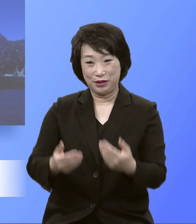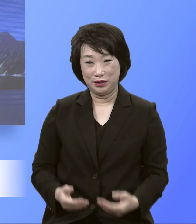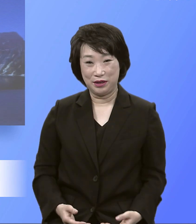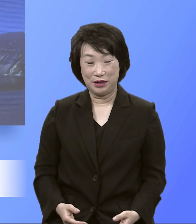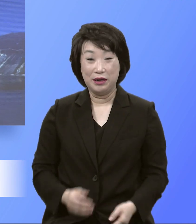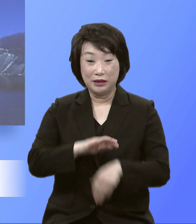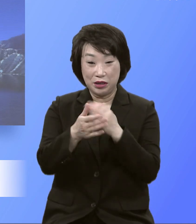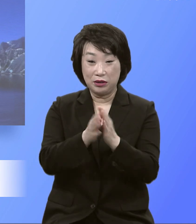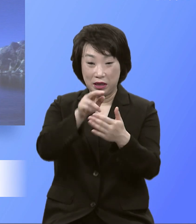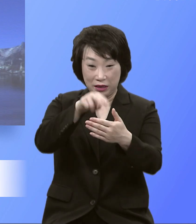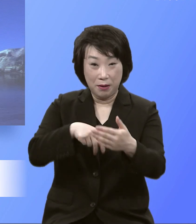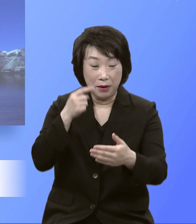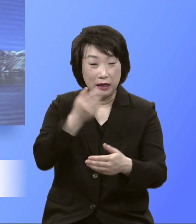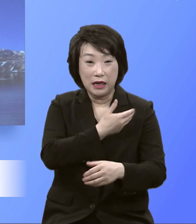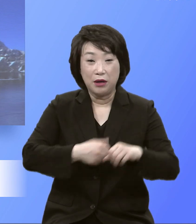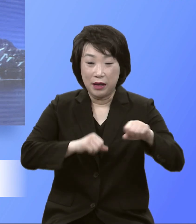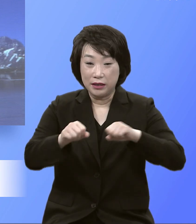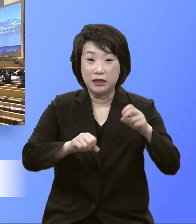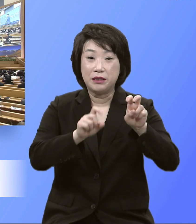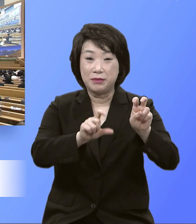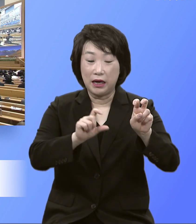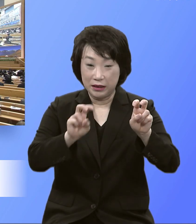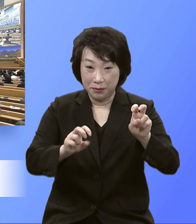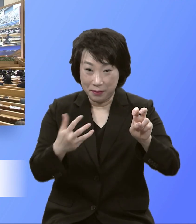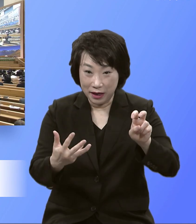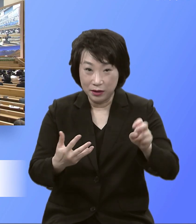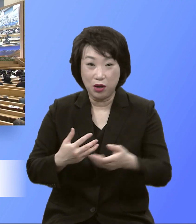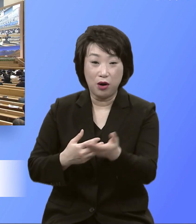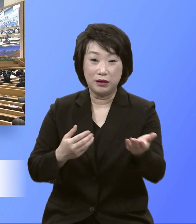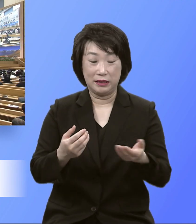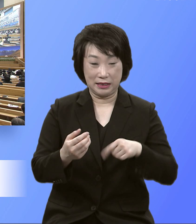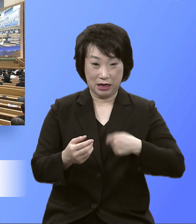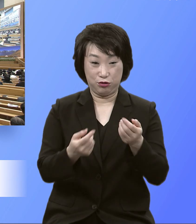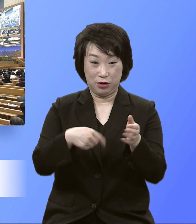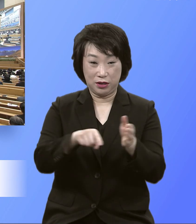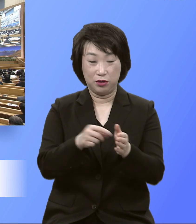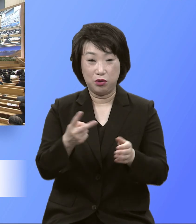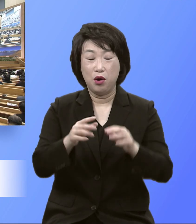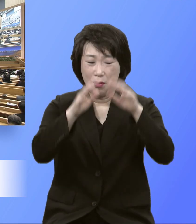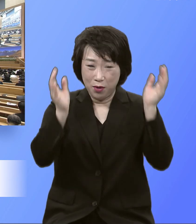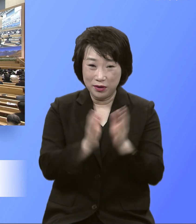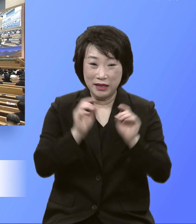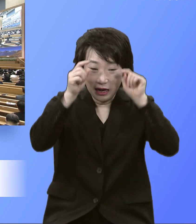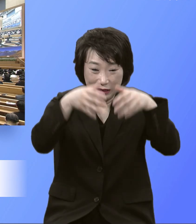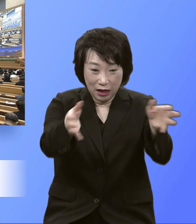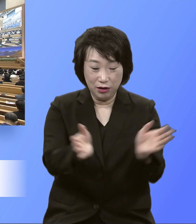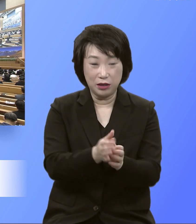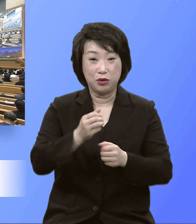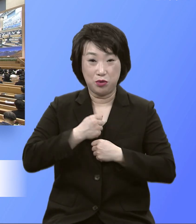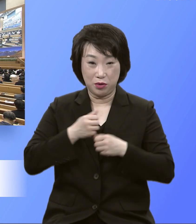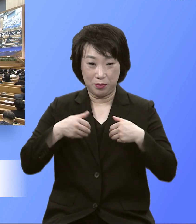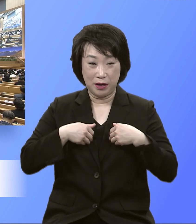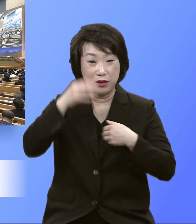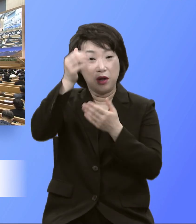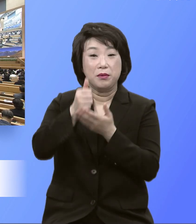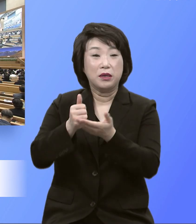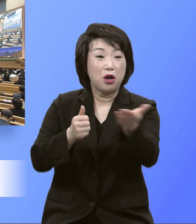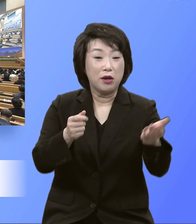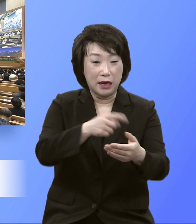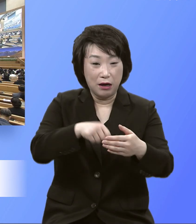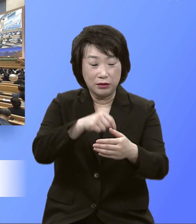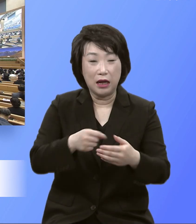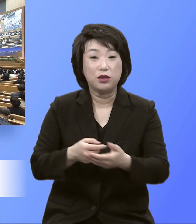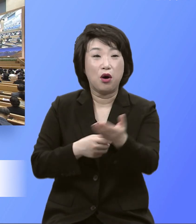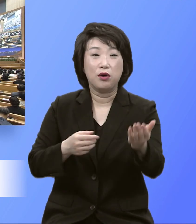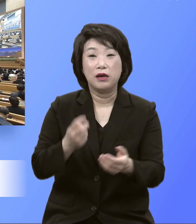한번 읽어봐. 사도행전 20장 28절. 너희는 자기를 위하여 또는 온 양떼를 위하여 삼가라. 성령이 저들